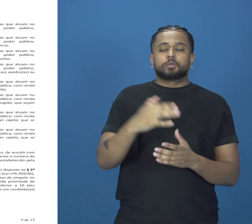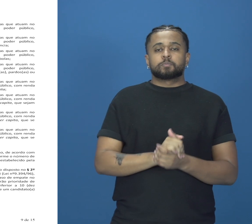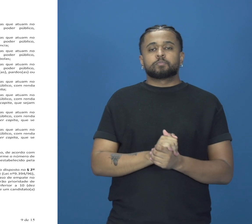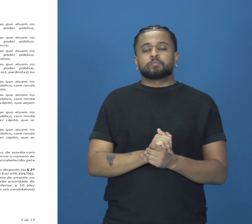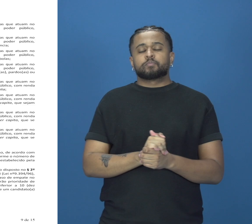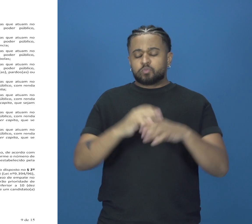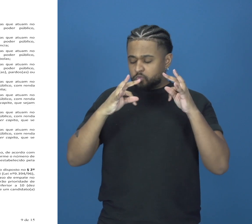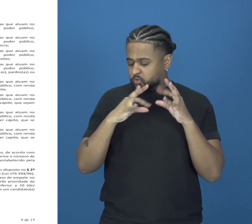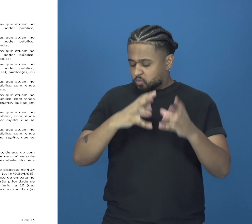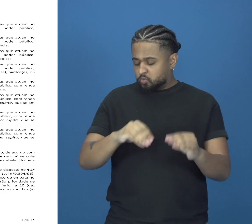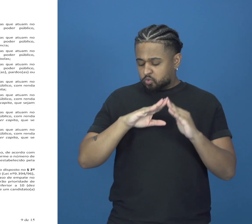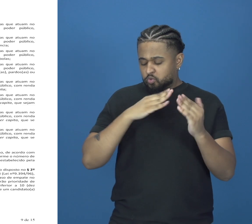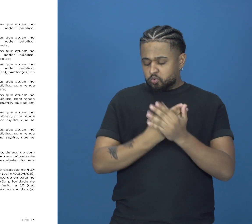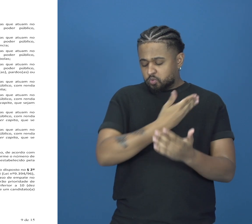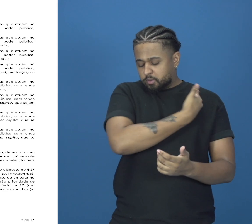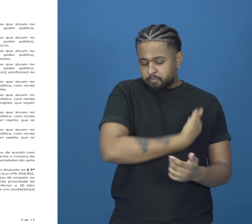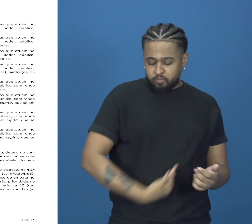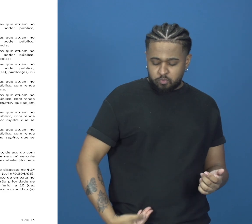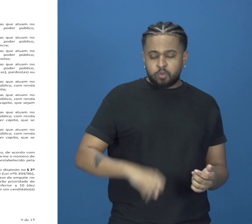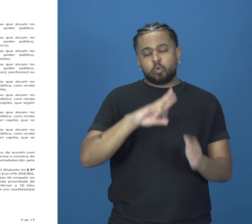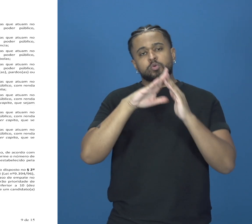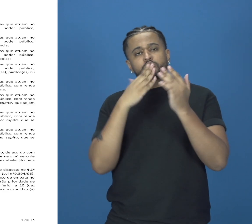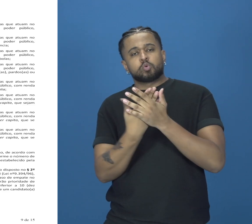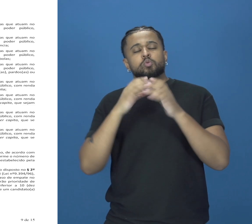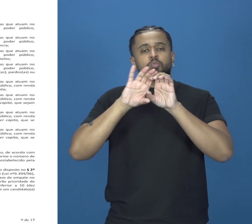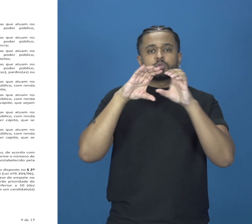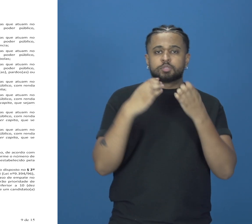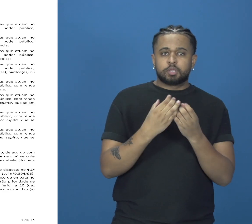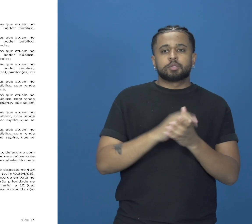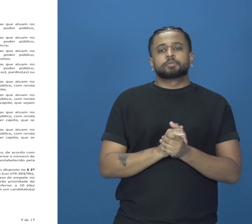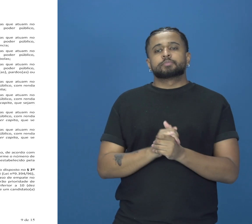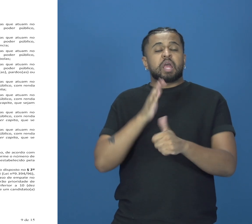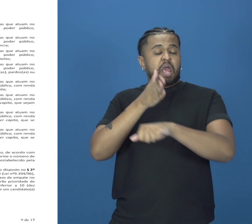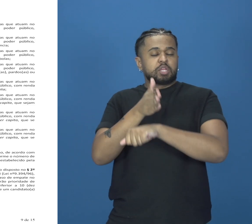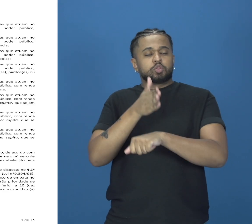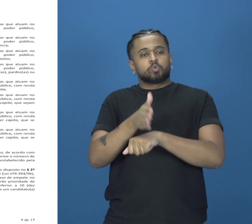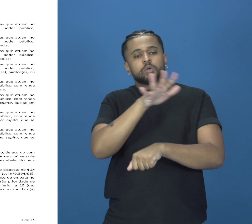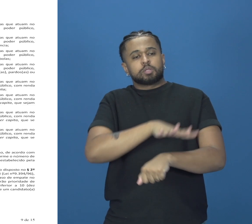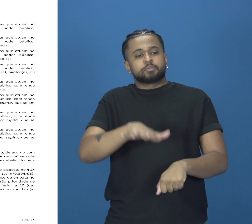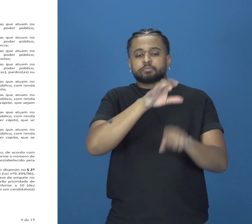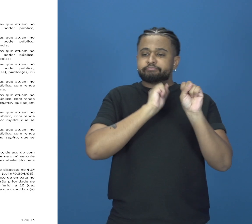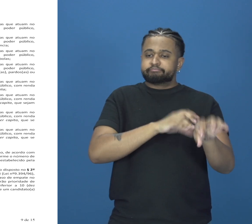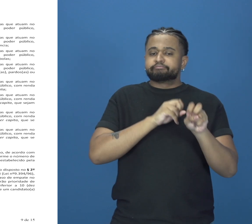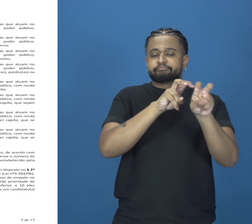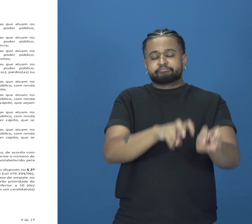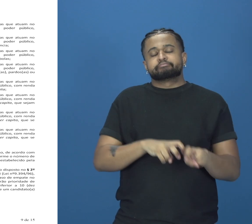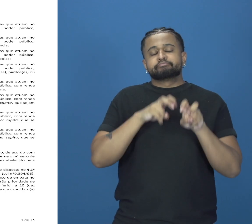7.4.2.4. Integralmente em escola pública ou em escolas comunitárias que atuam no âmbito da educação do